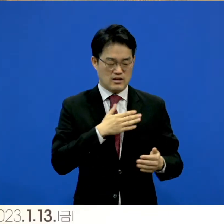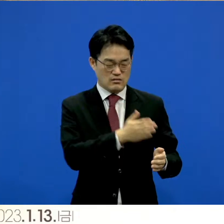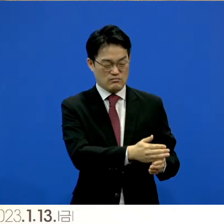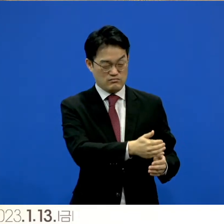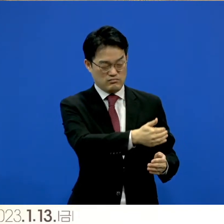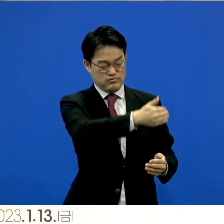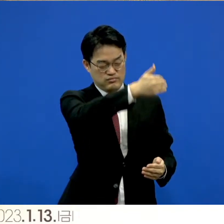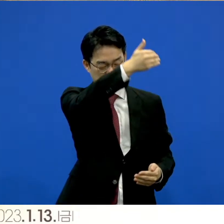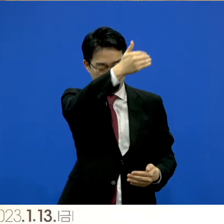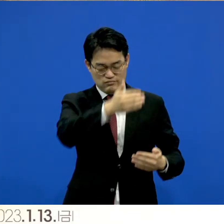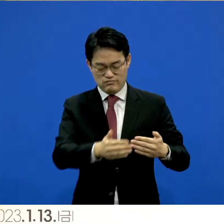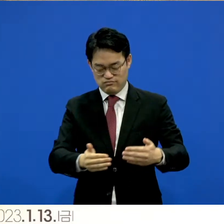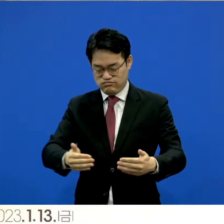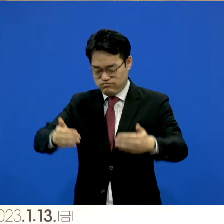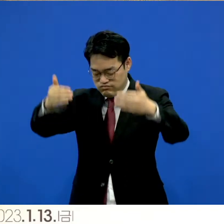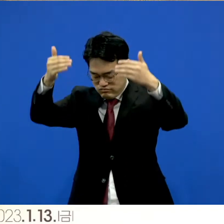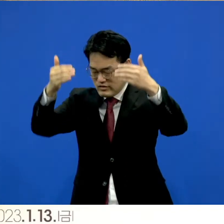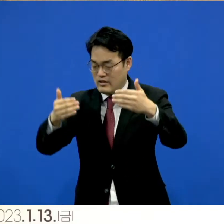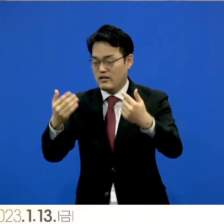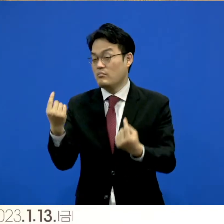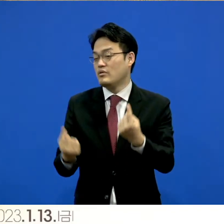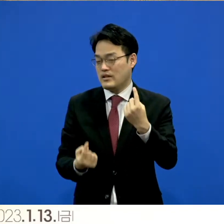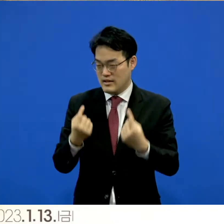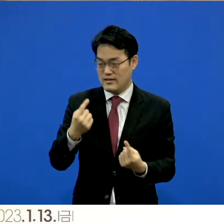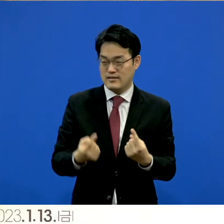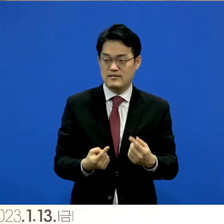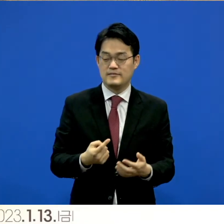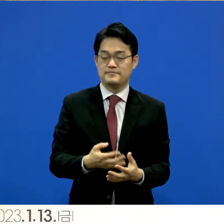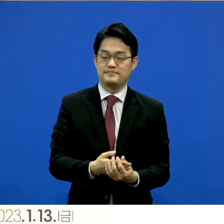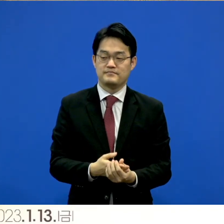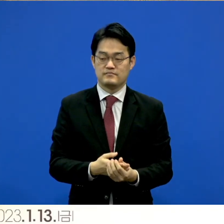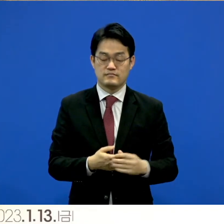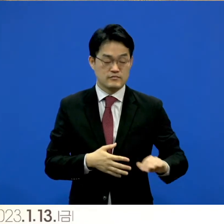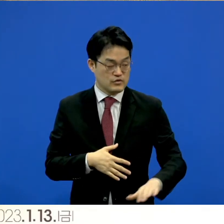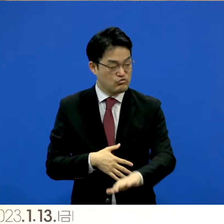조직교회, 제도적 교회의 타이틀 같은 느낌이 들죠.